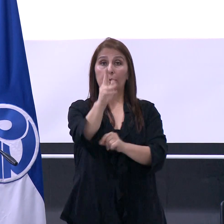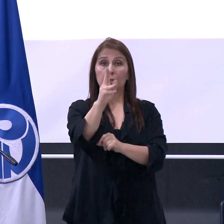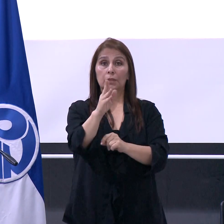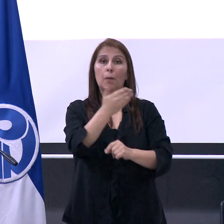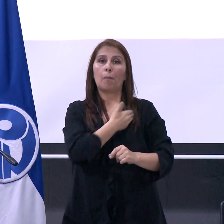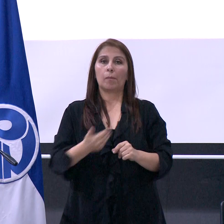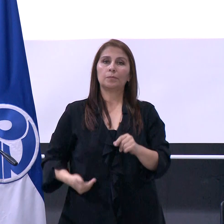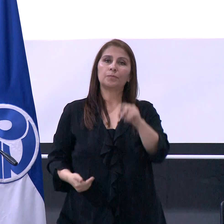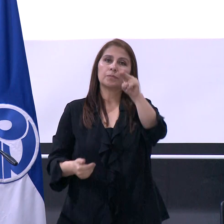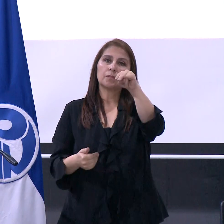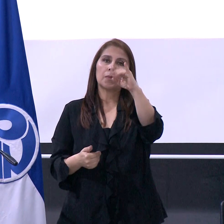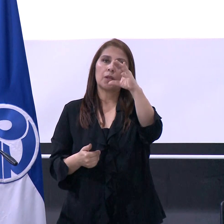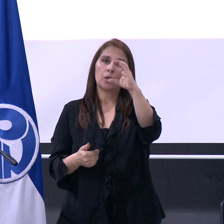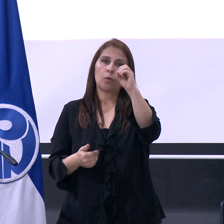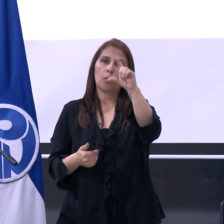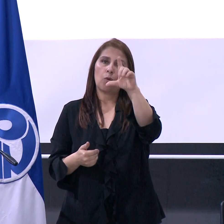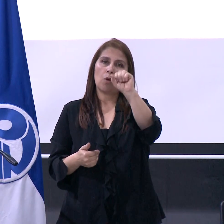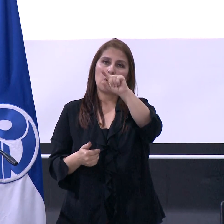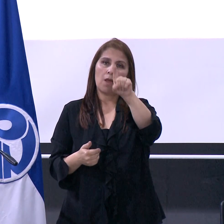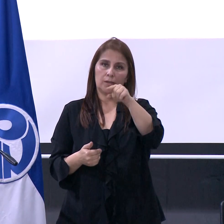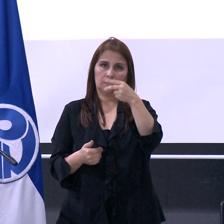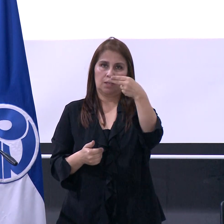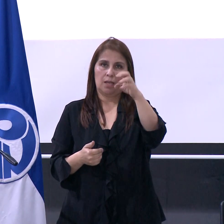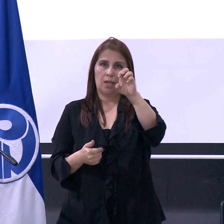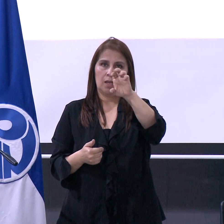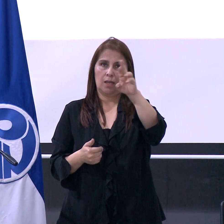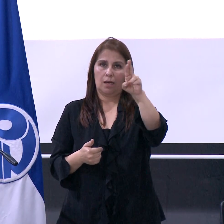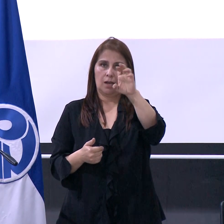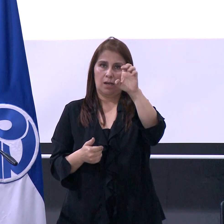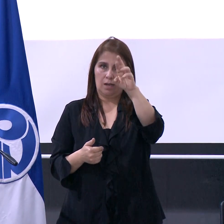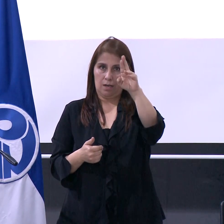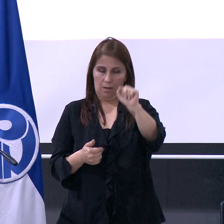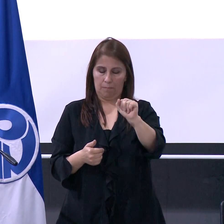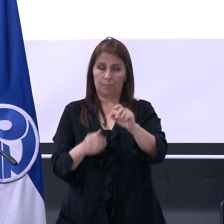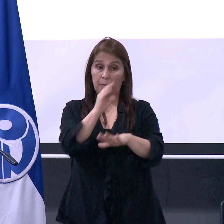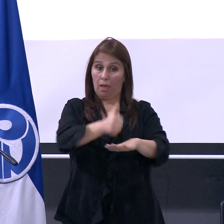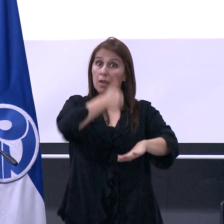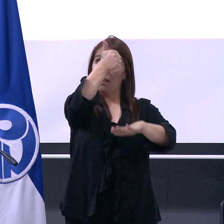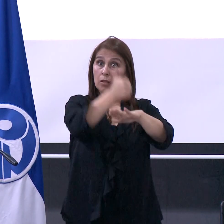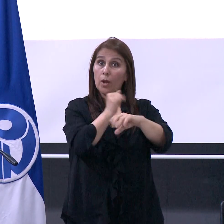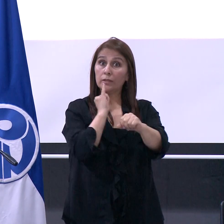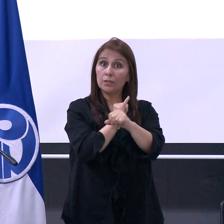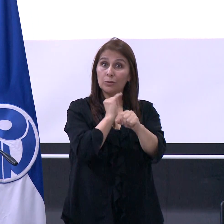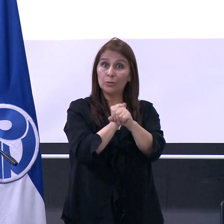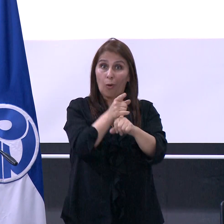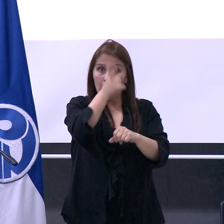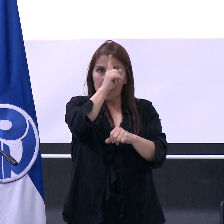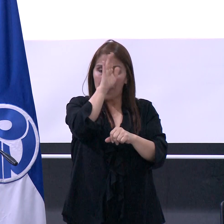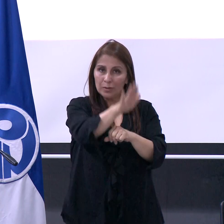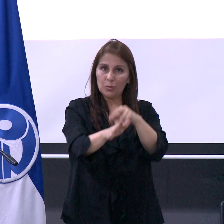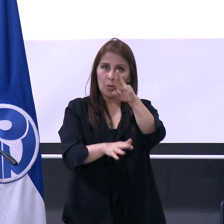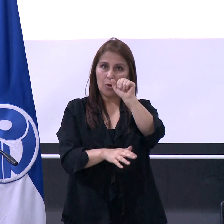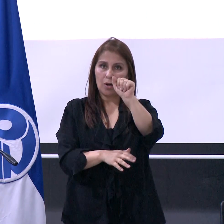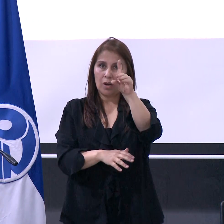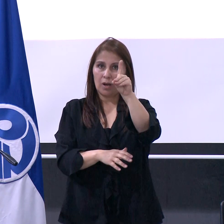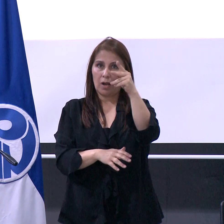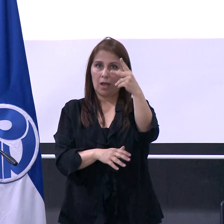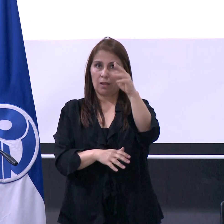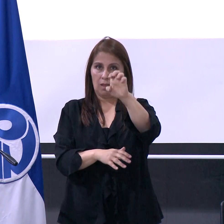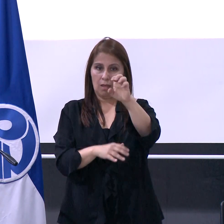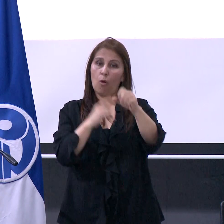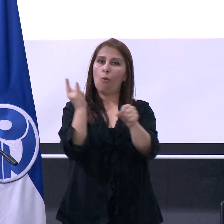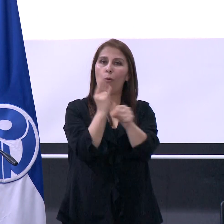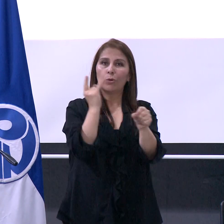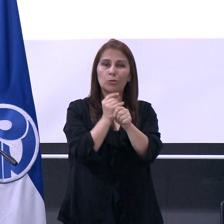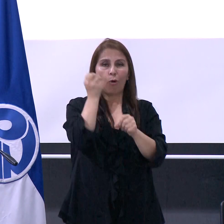herrera la pedagoga alemana franziska raquel directora del instituto introdujo en la formación femenina los métodos de frobel y montessori